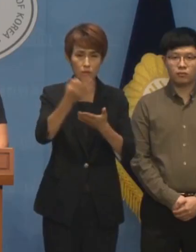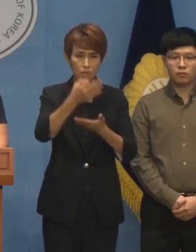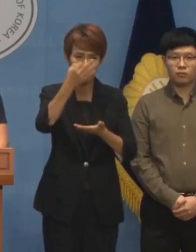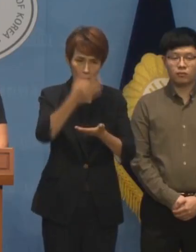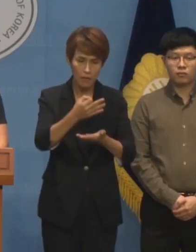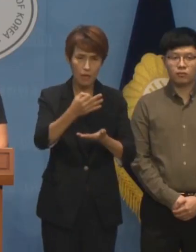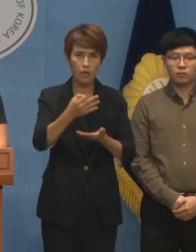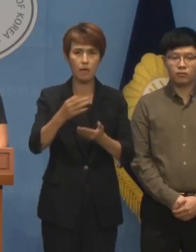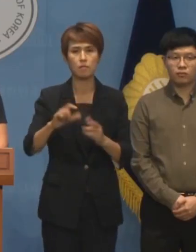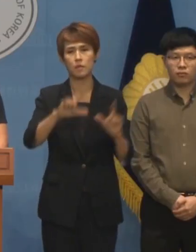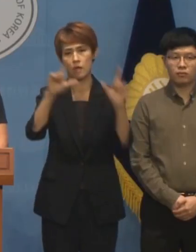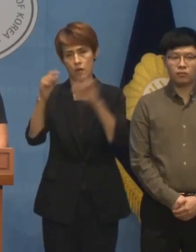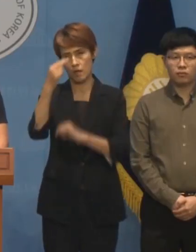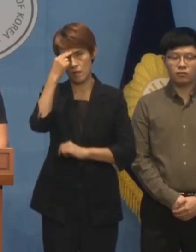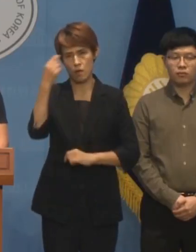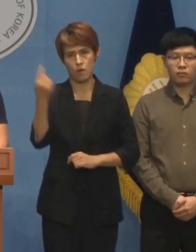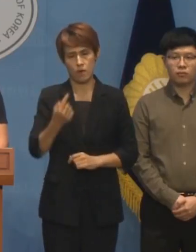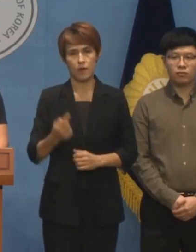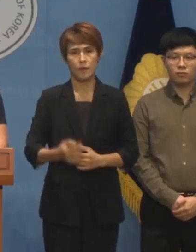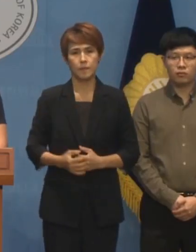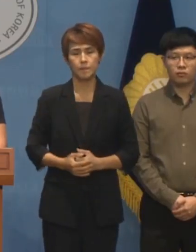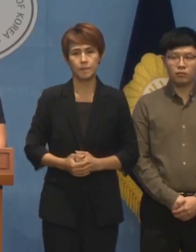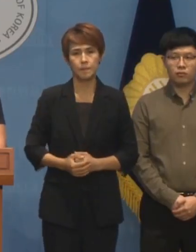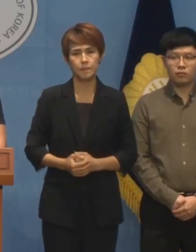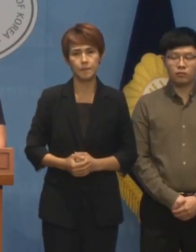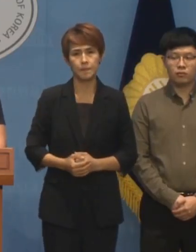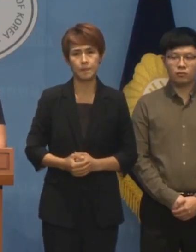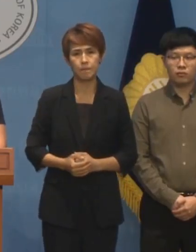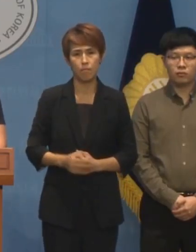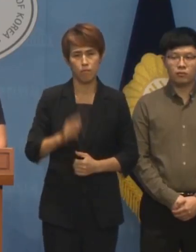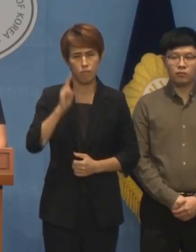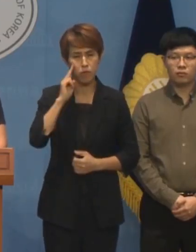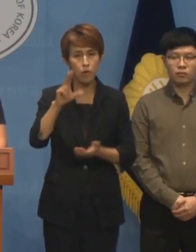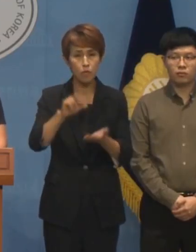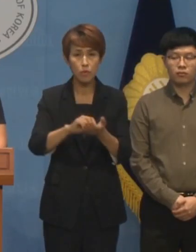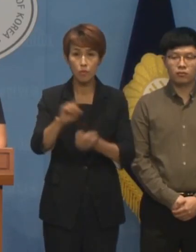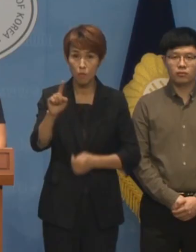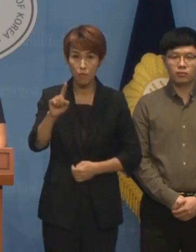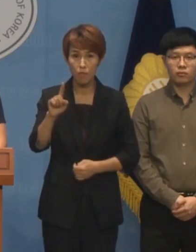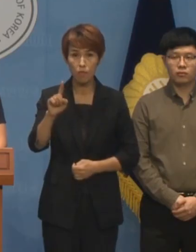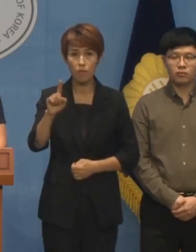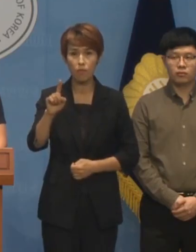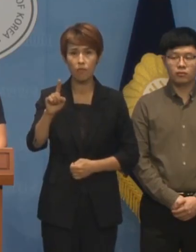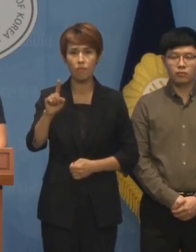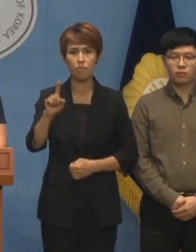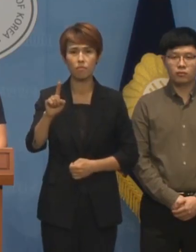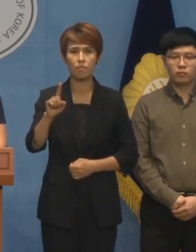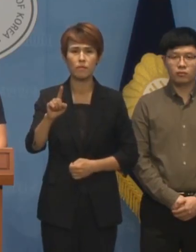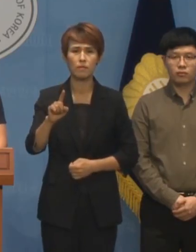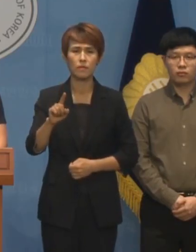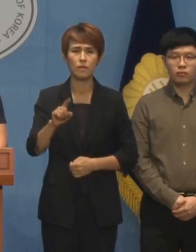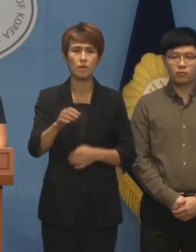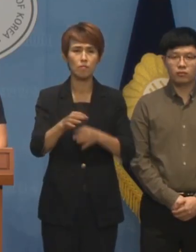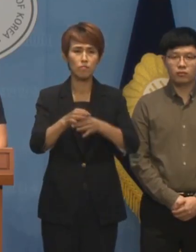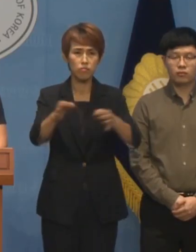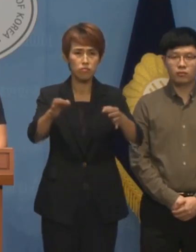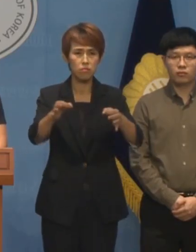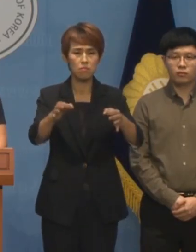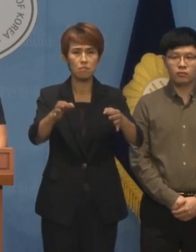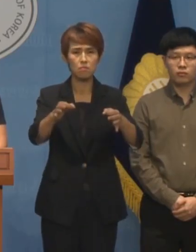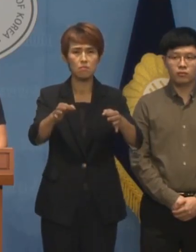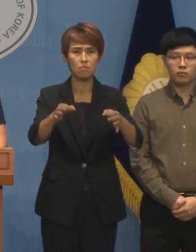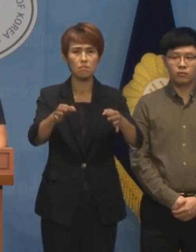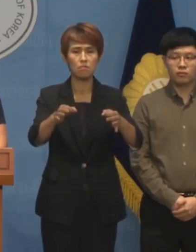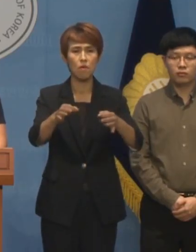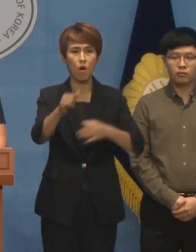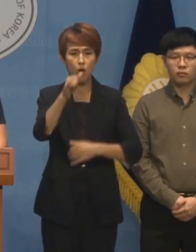민생을 더욱 어렵게 만들 것입니다. 더욱 심각한 문제는 사실상 무의미한 차등 지급으로 인해 물가